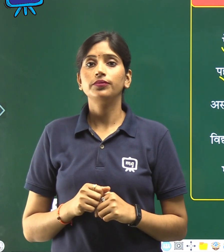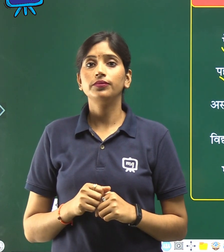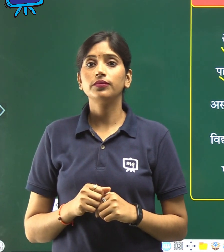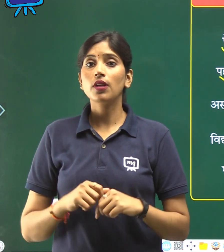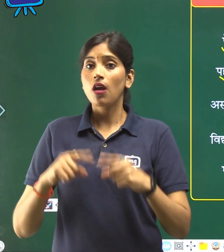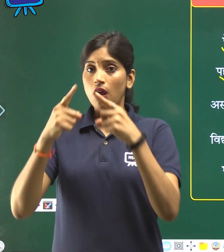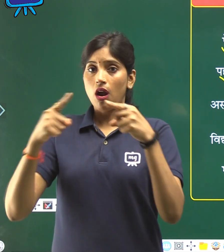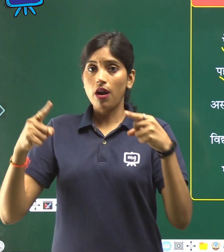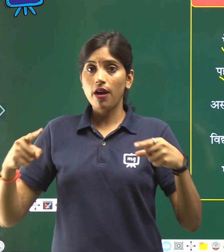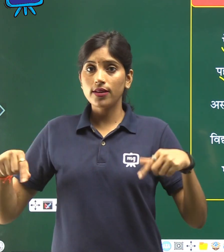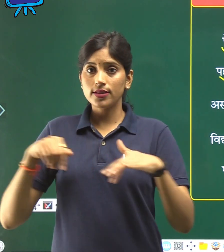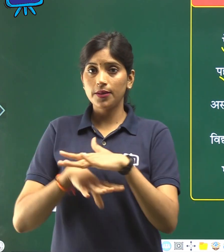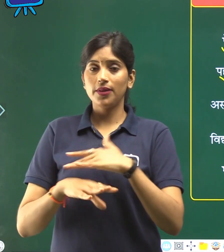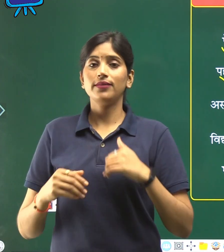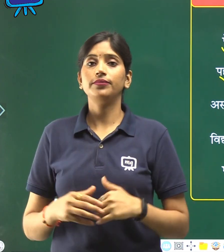नक्शे में